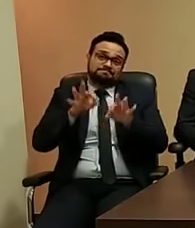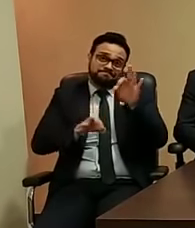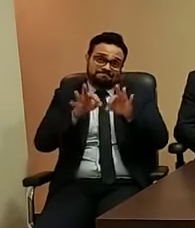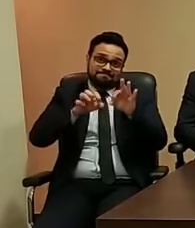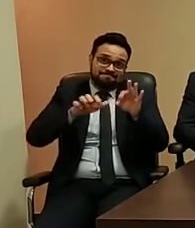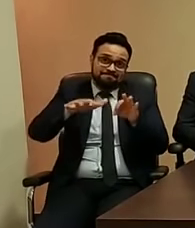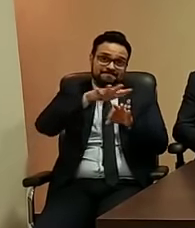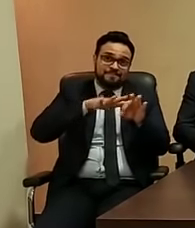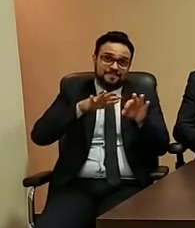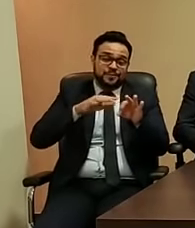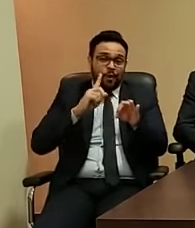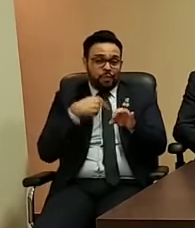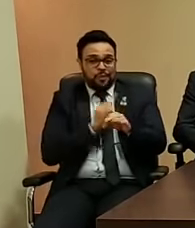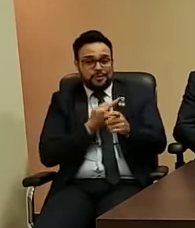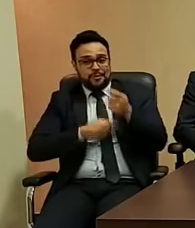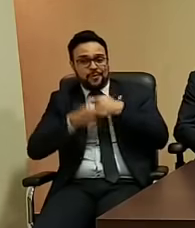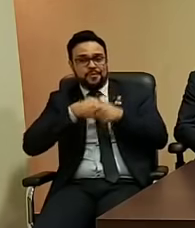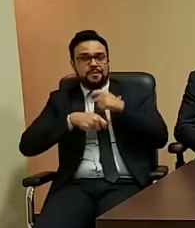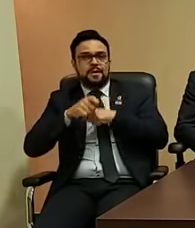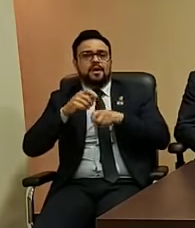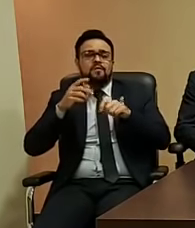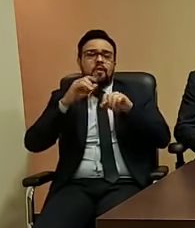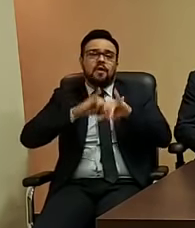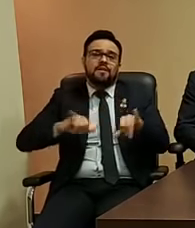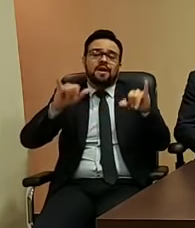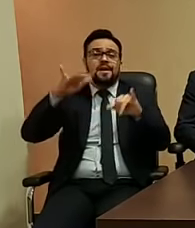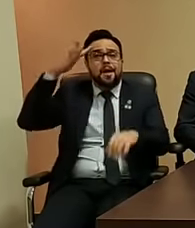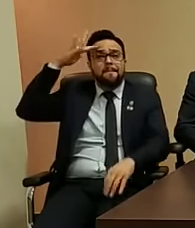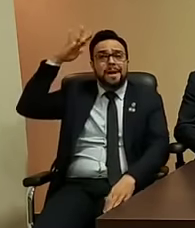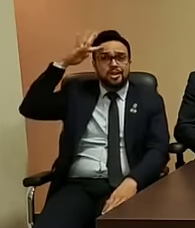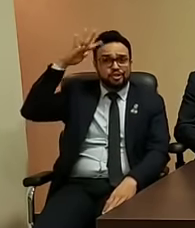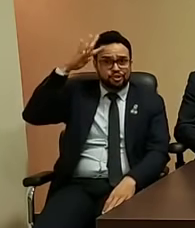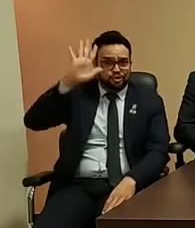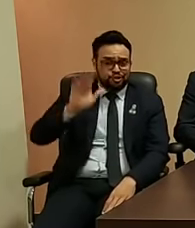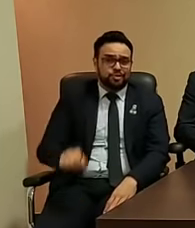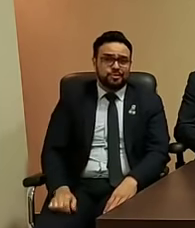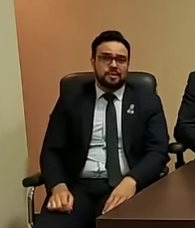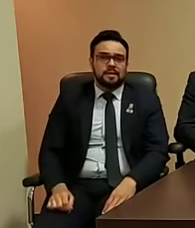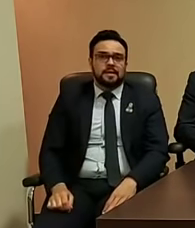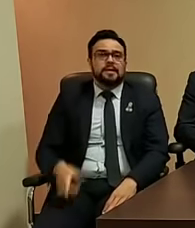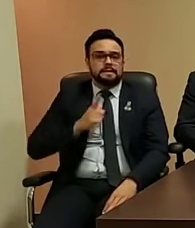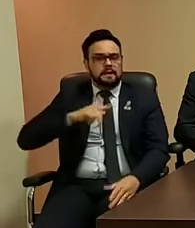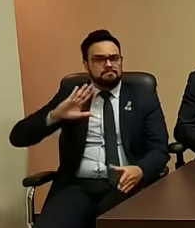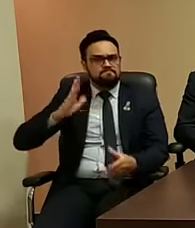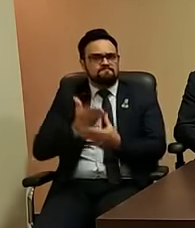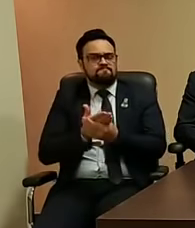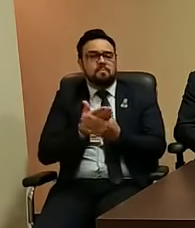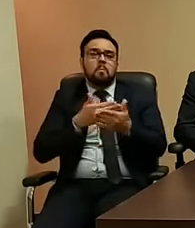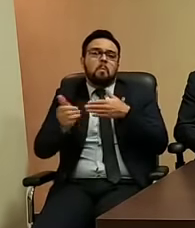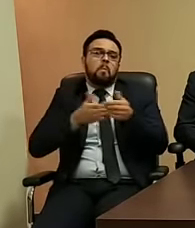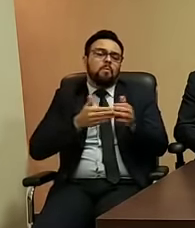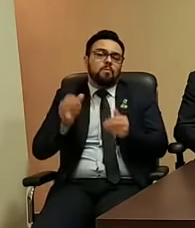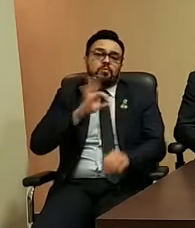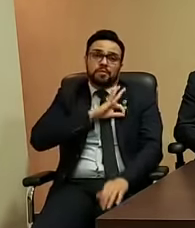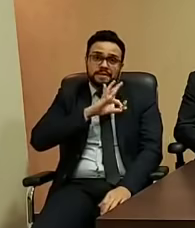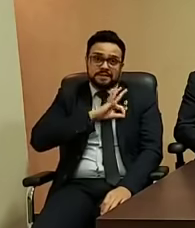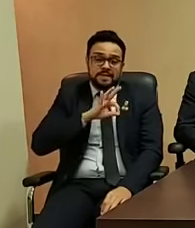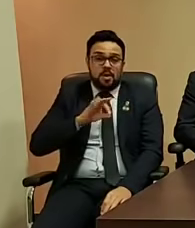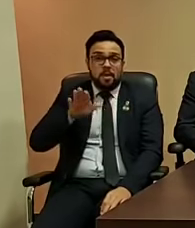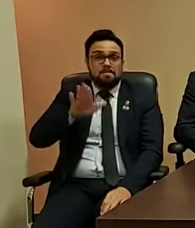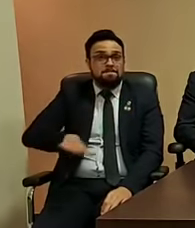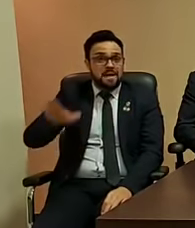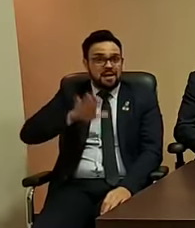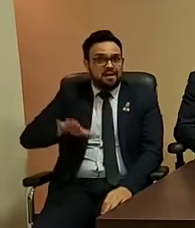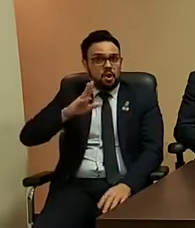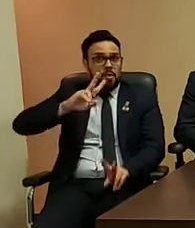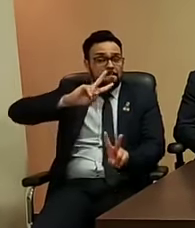Pedro? Então, o que acontece? O que eu vi? Imagine uma ação qualquer policial, onde o menor